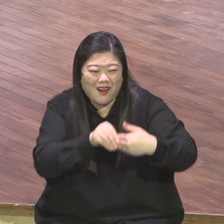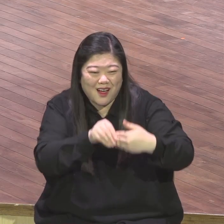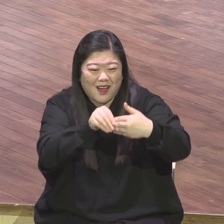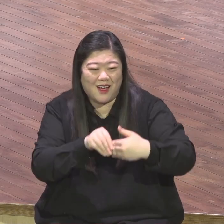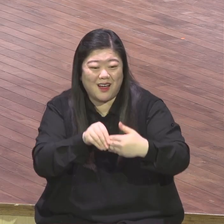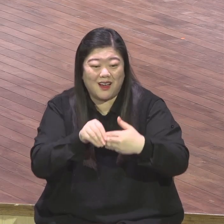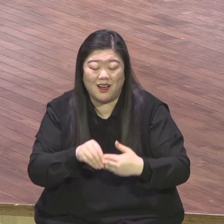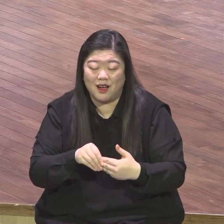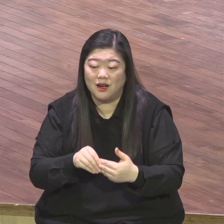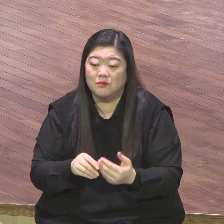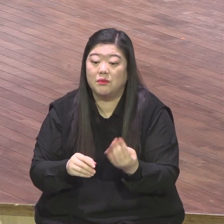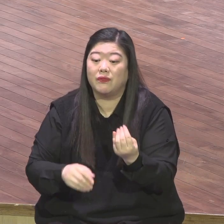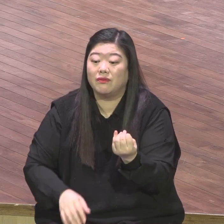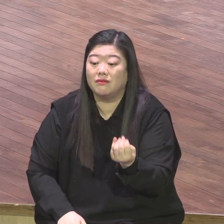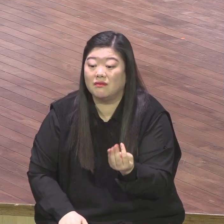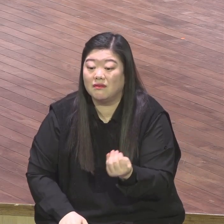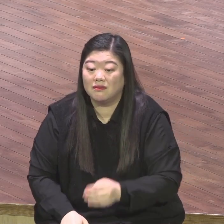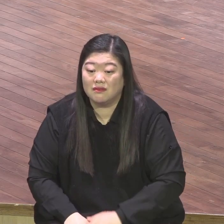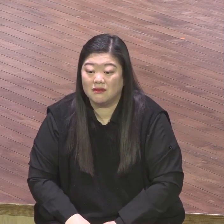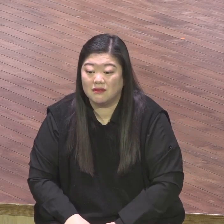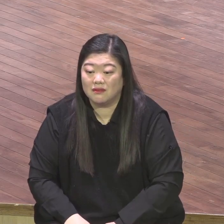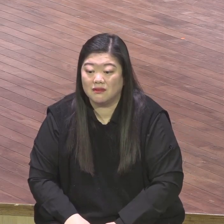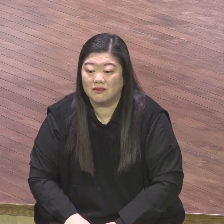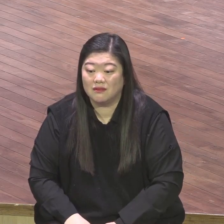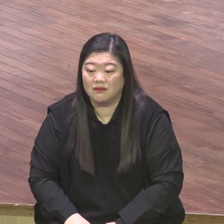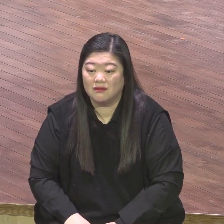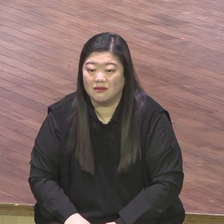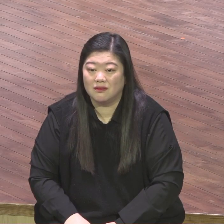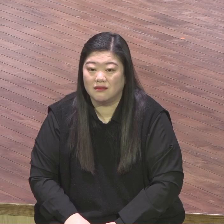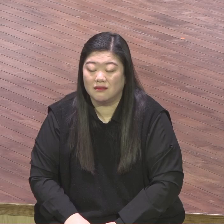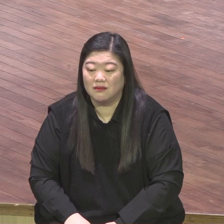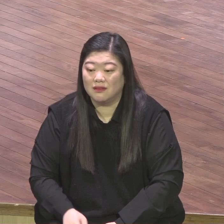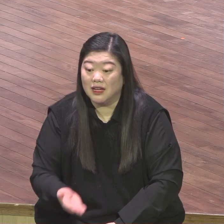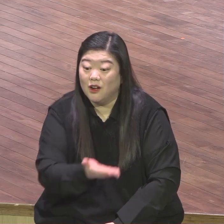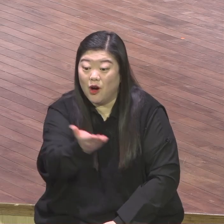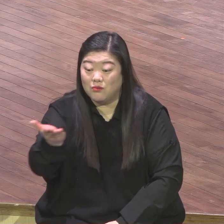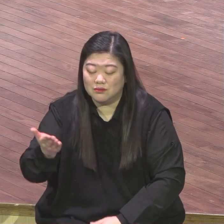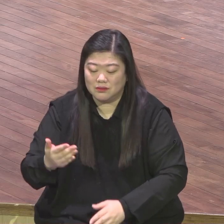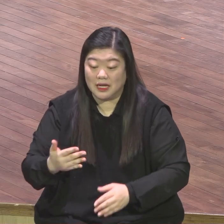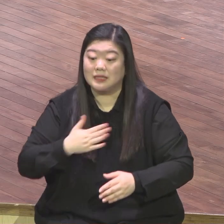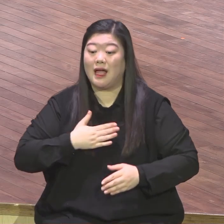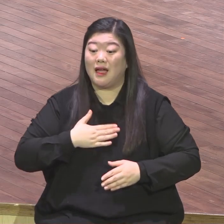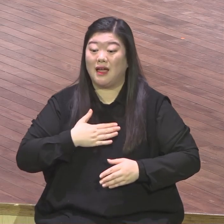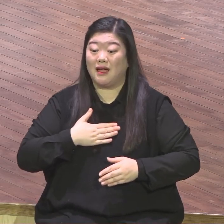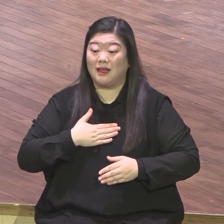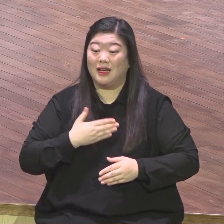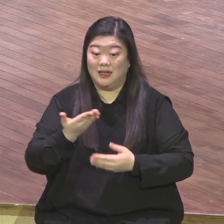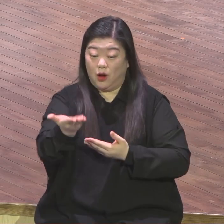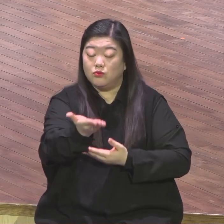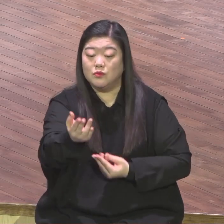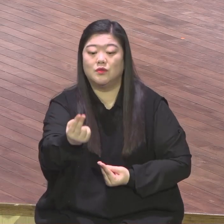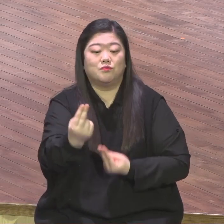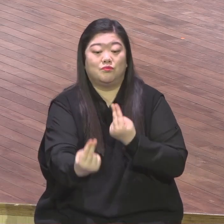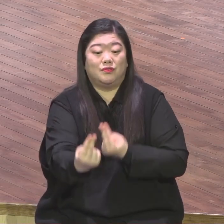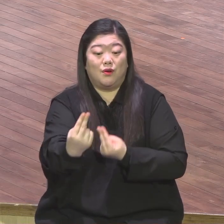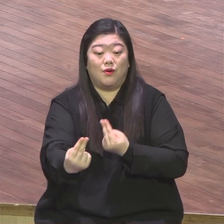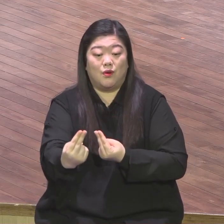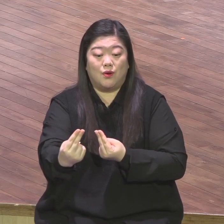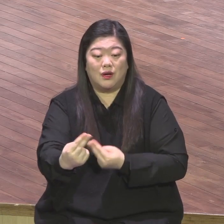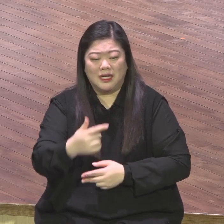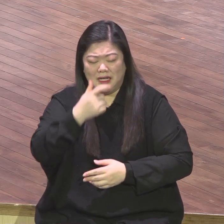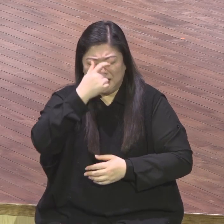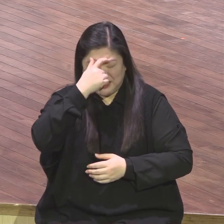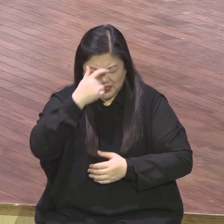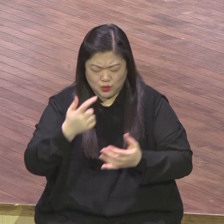저보다 오랫동안 신앙생활 사람들이 제가 알기로는 이곳에 거의 없어요. 저만큼 기도만